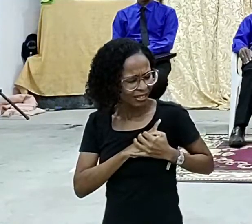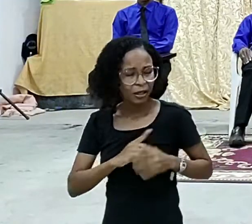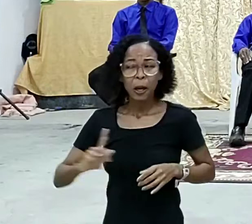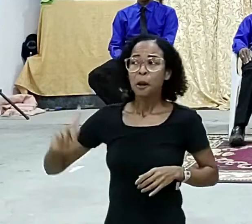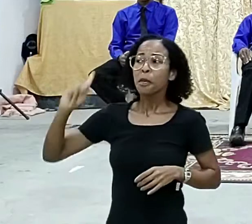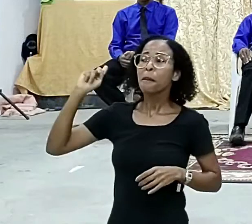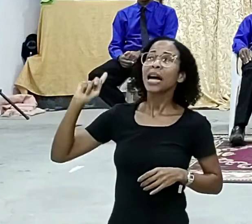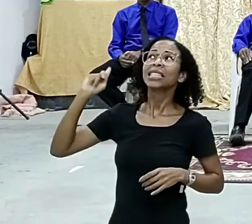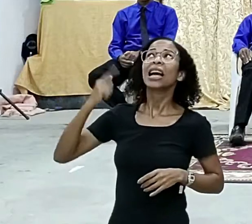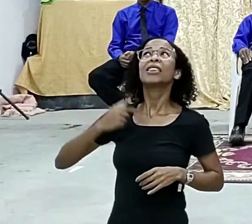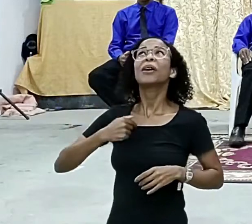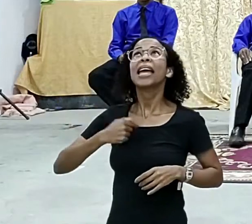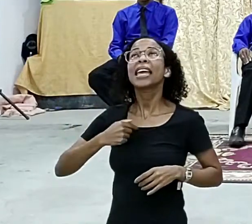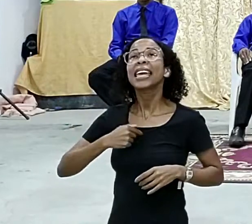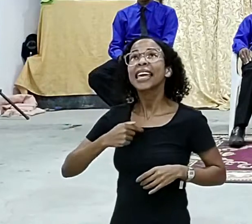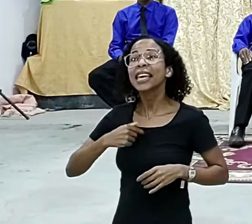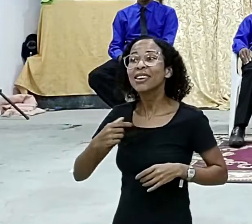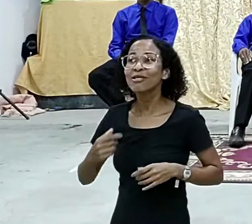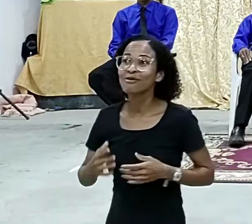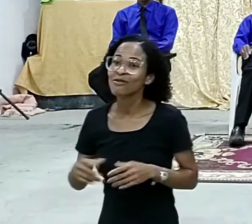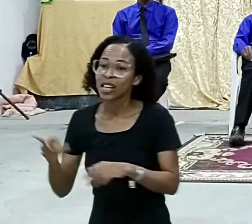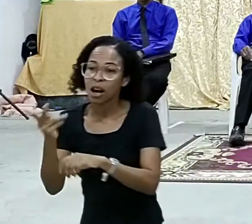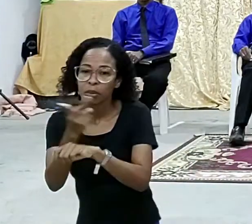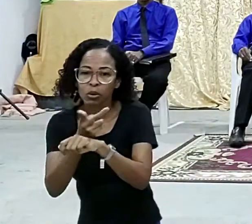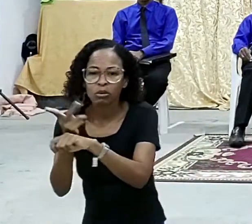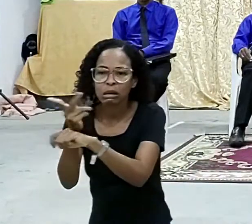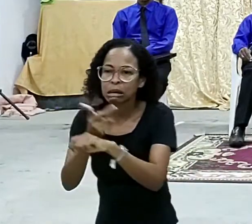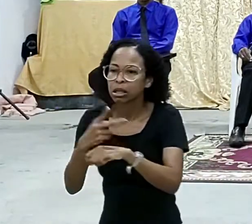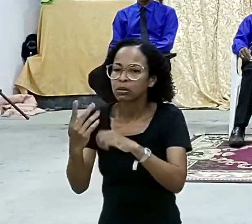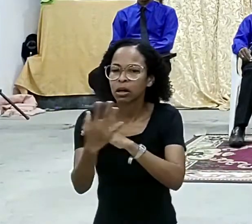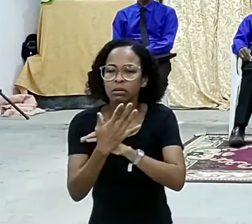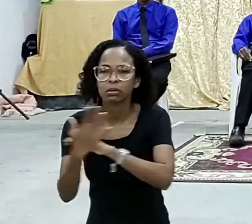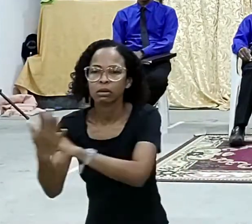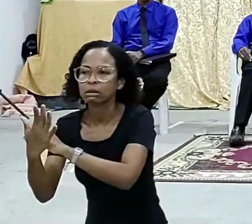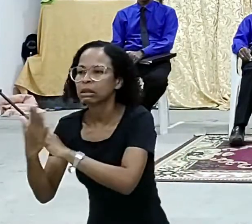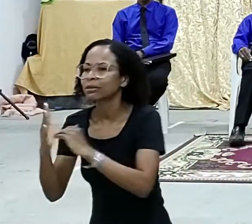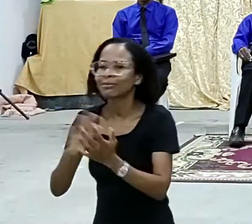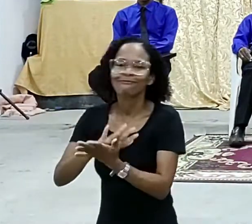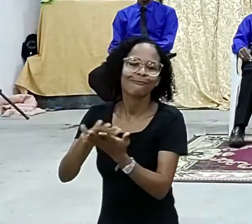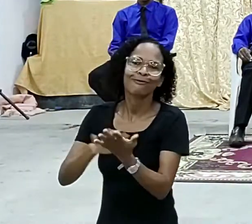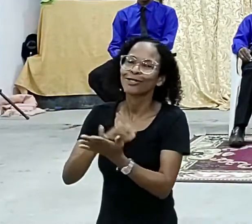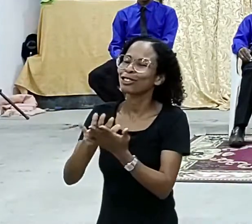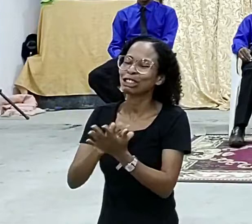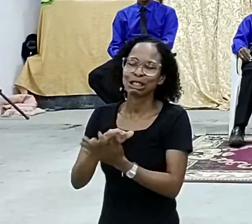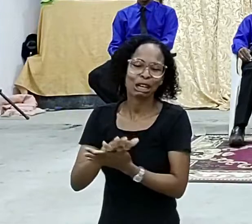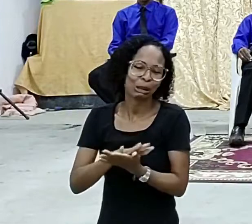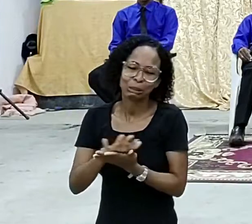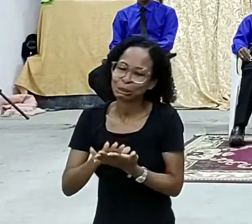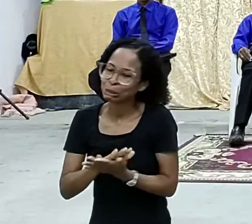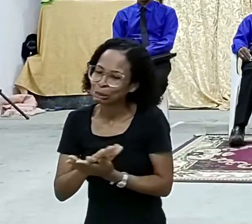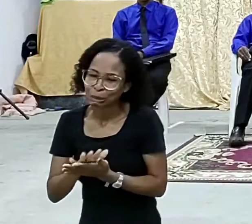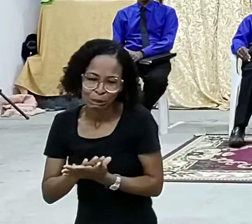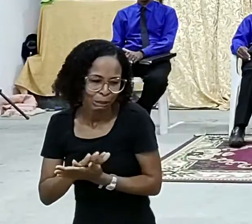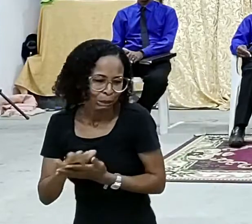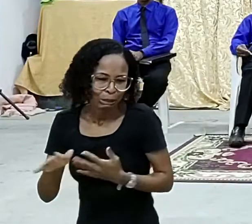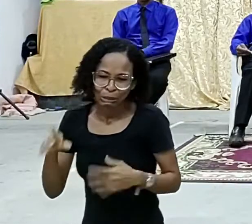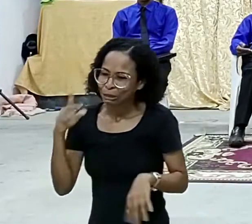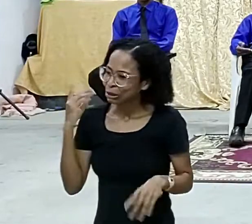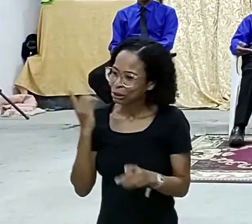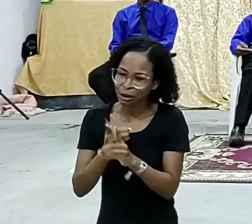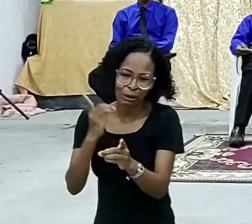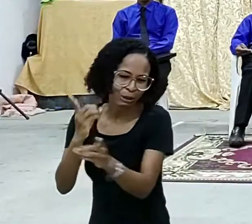em Jesus um grande amigo, um grande Pai, que preenche espaço em